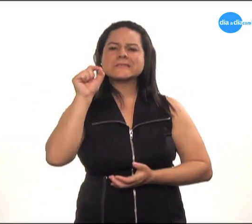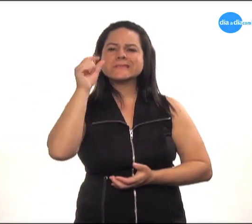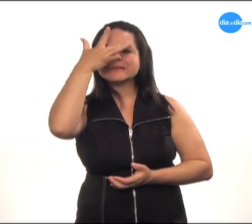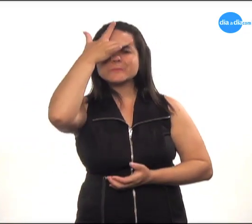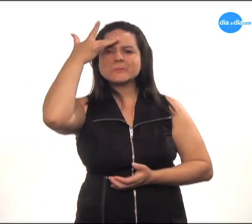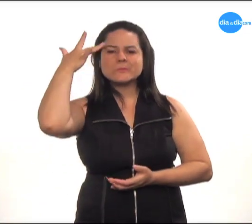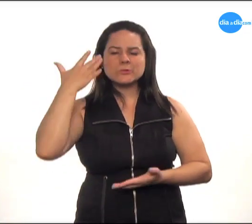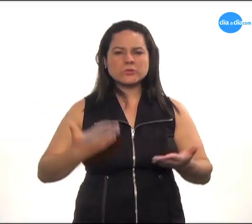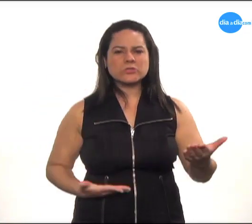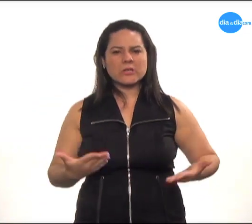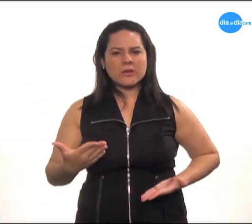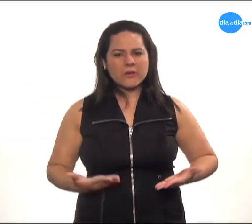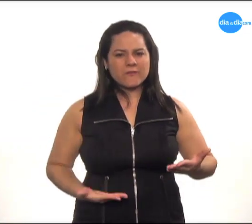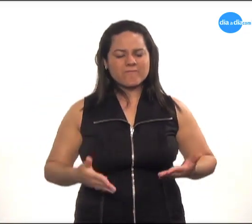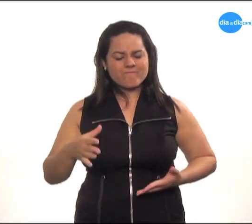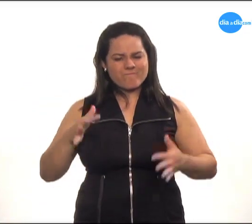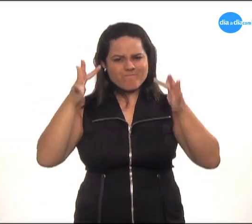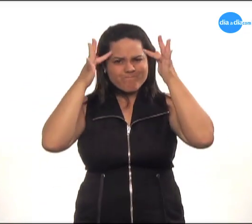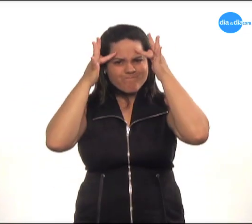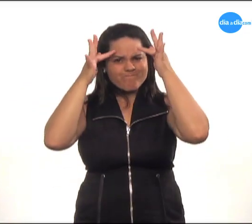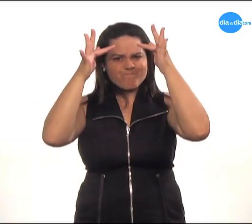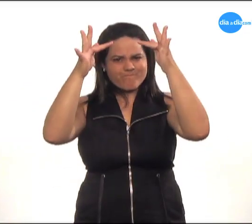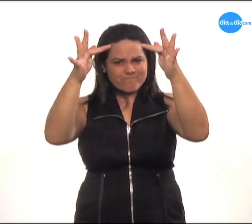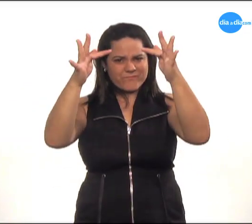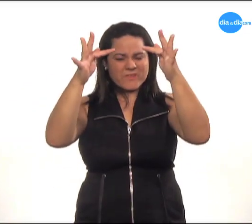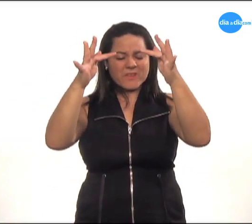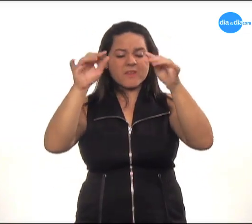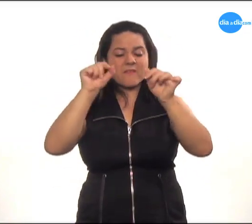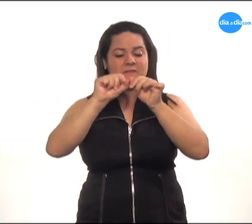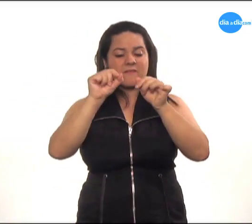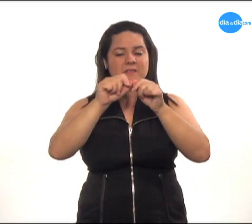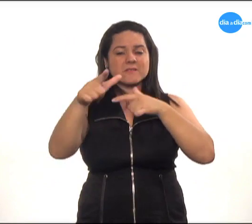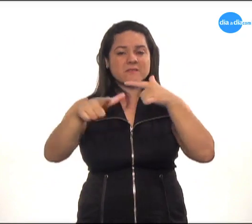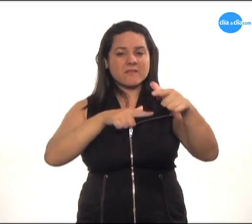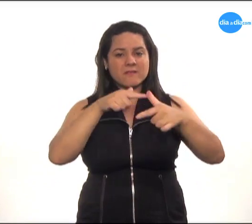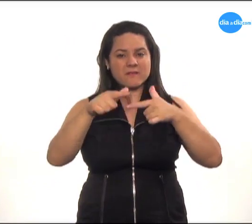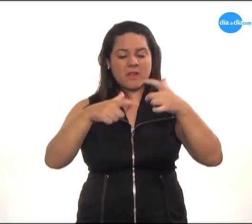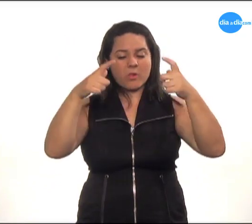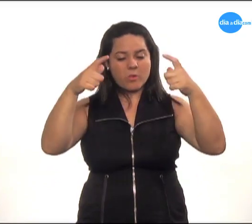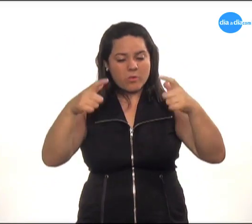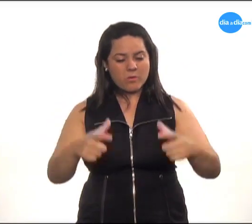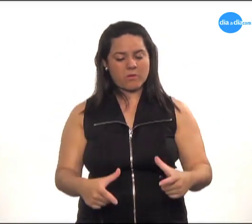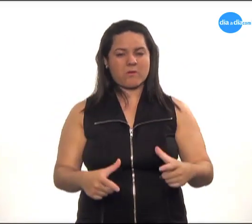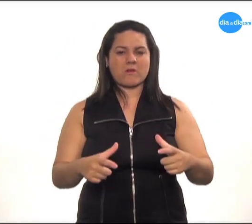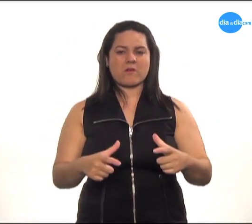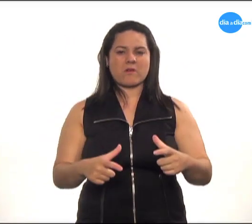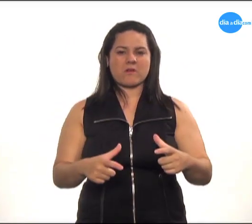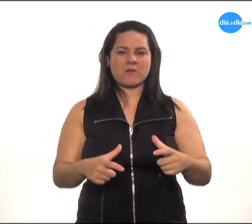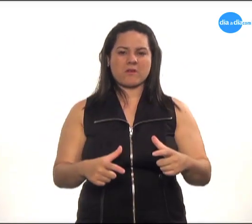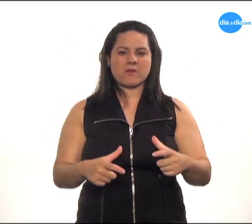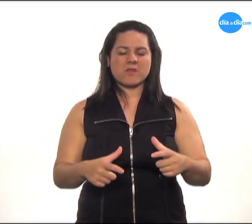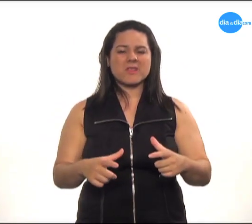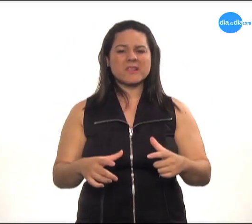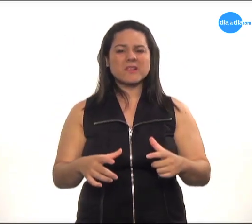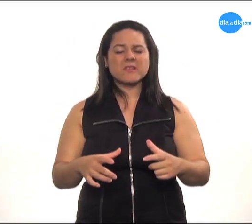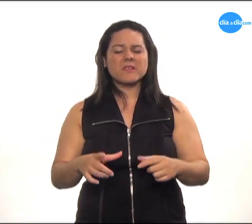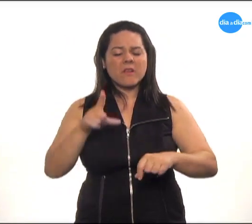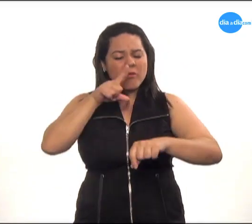é, pois, o servo fiel e prudente que o Senhor pôs sobre os seus serviçais, para a